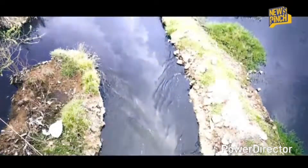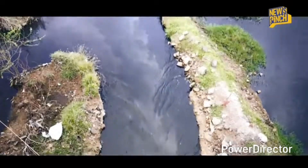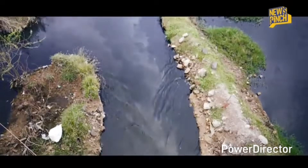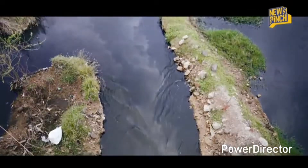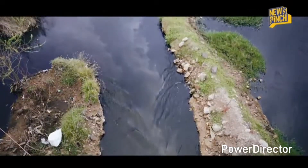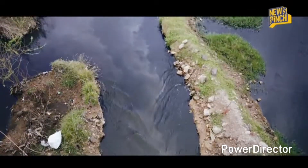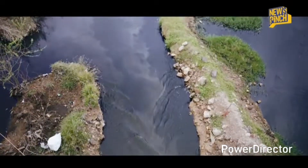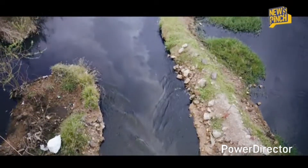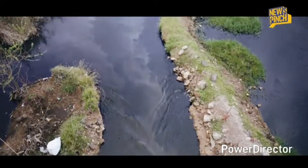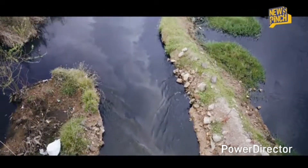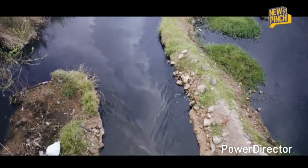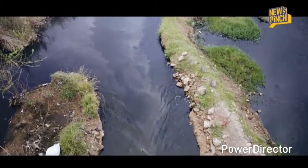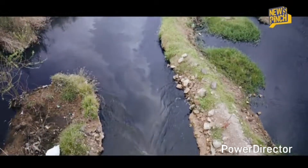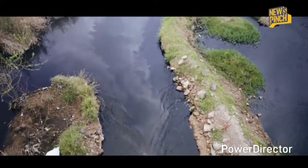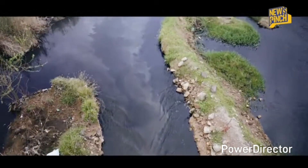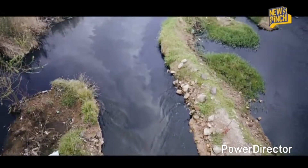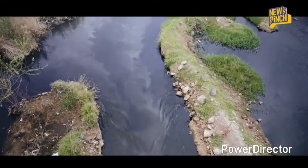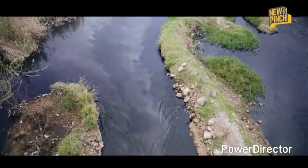गई।